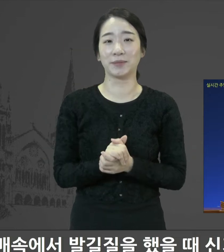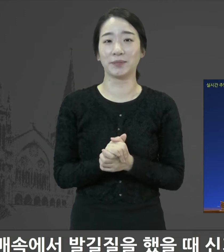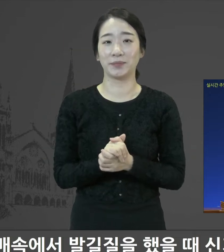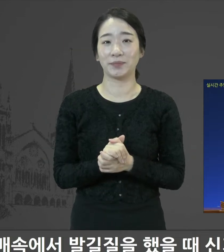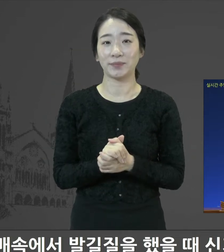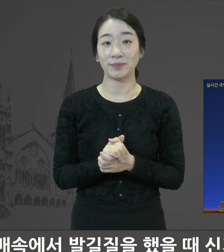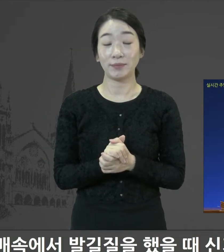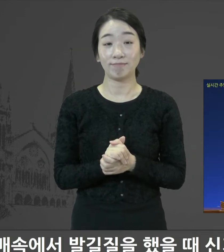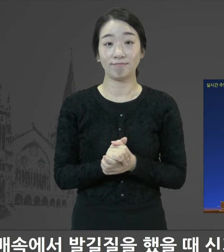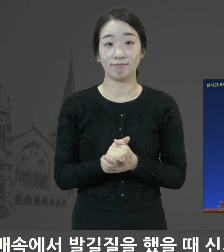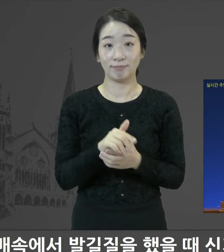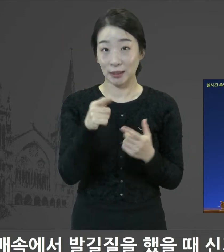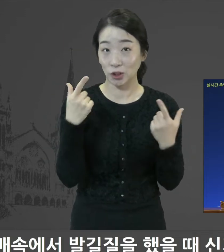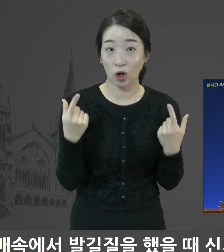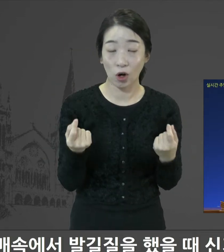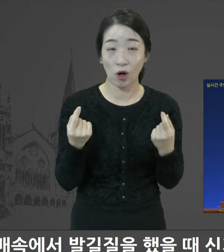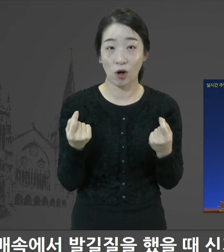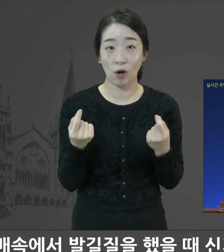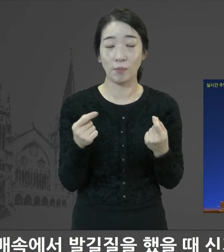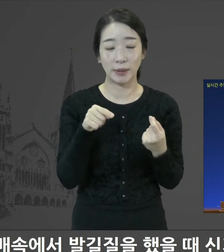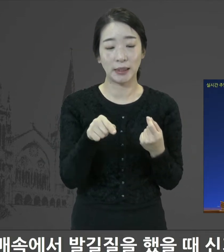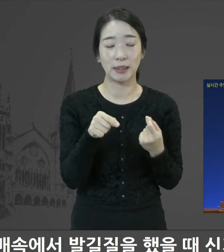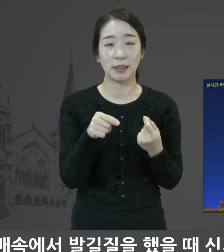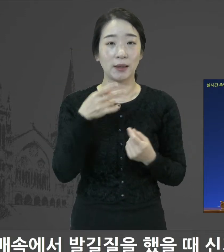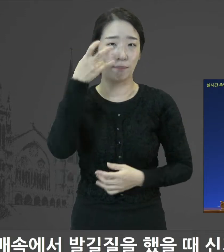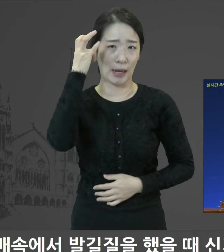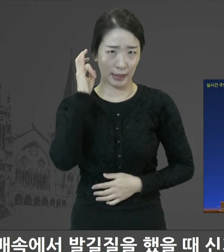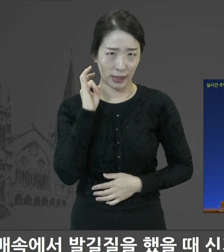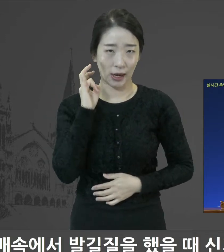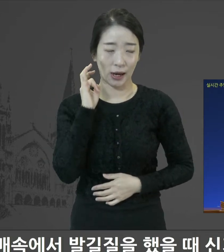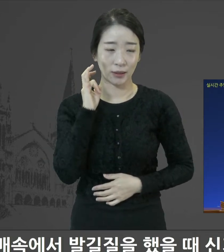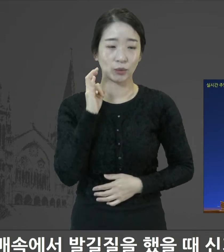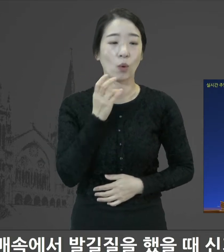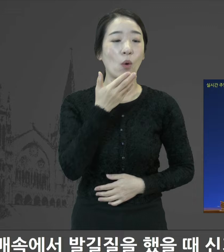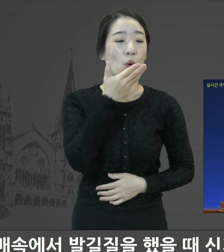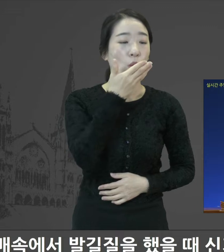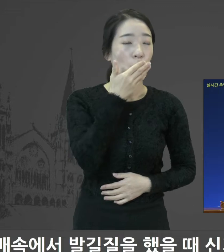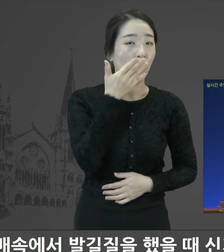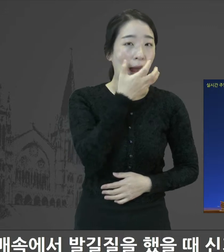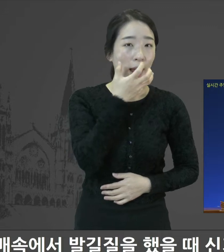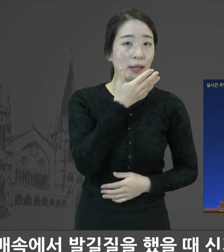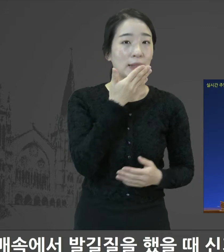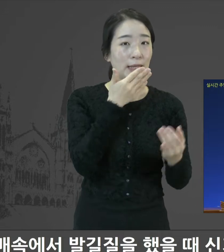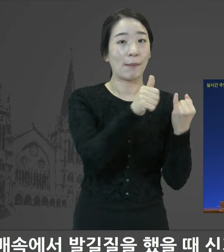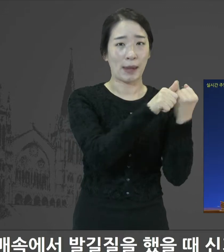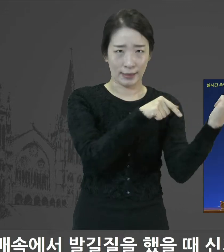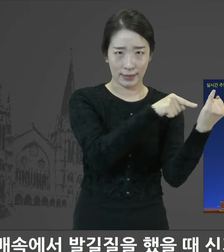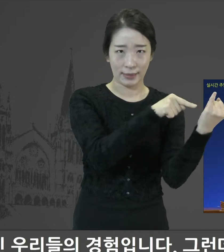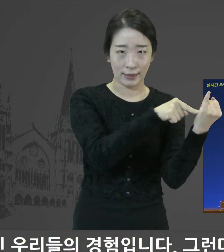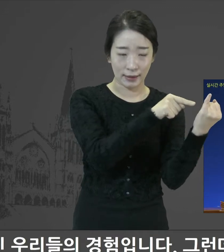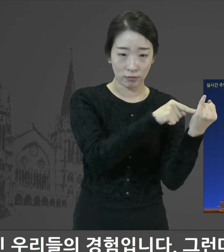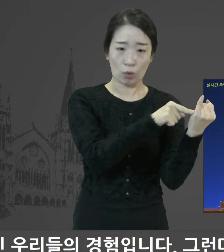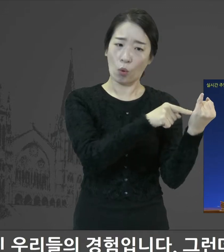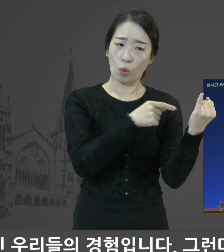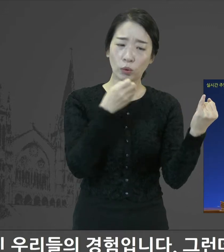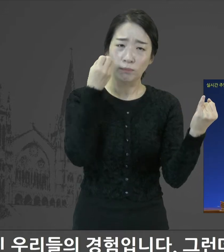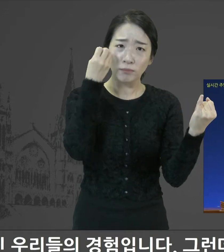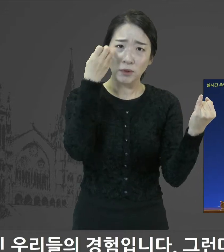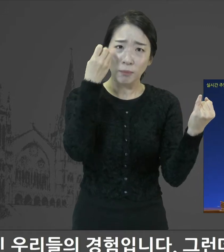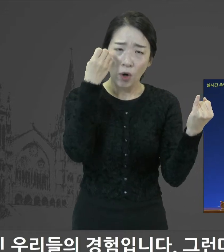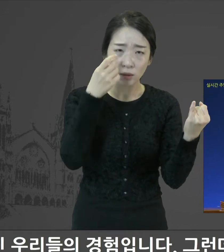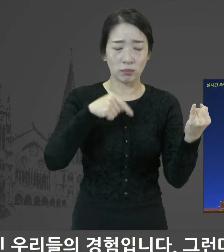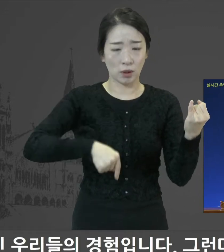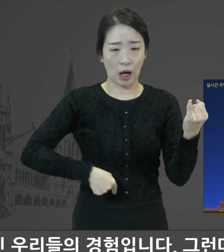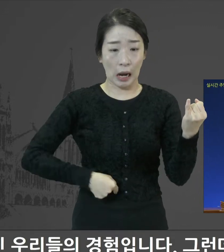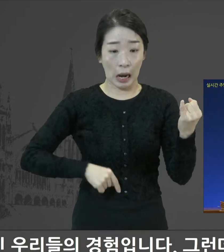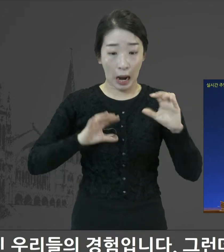경험입니다. 그런데 이날 있었던 엘리사벳의 경험은 굉장히 특이했습니다. 보통 애가 뛰노는 게, 애가 이렇게